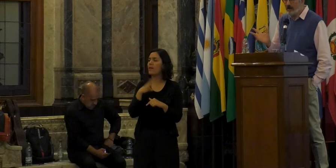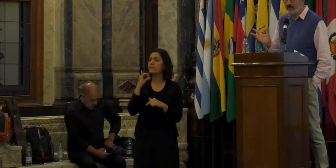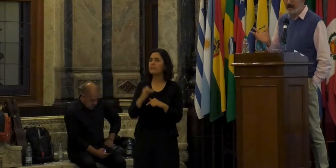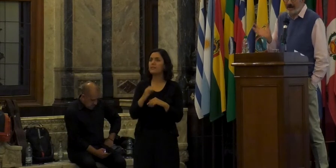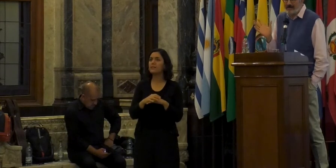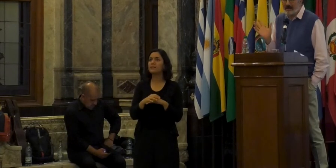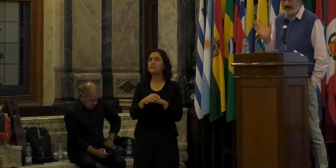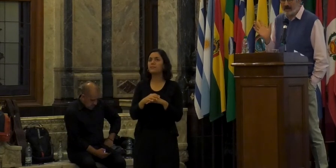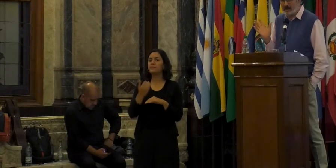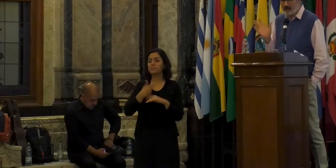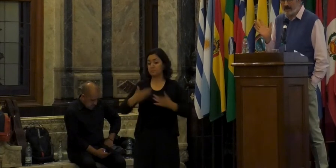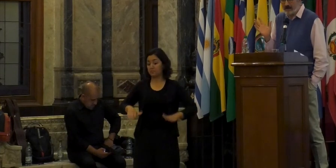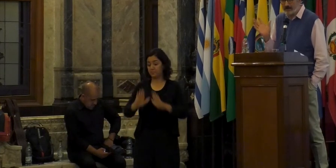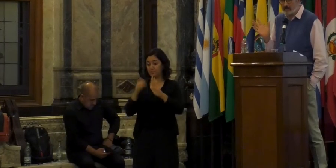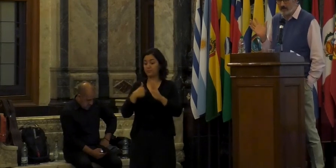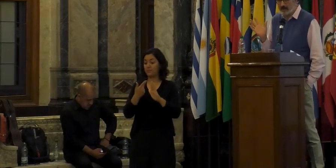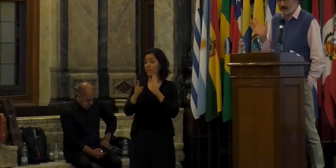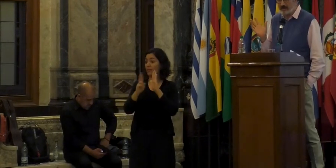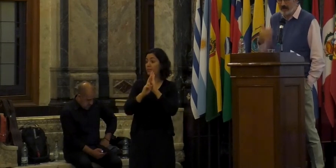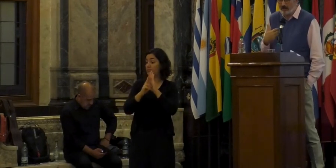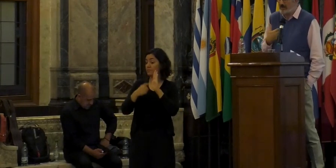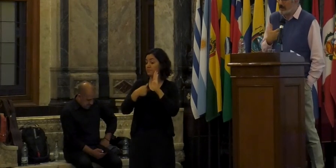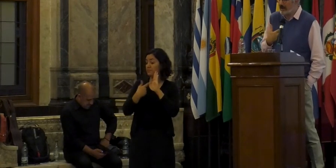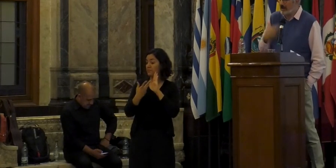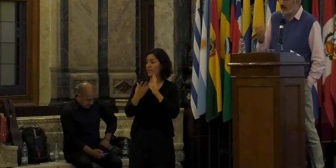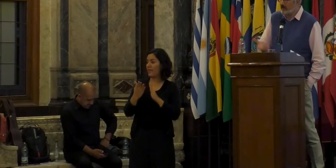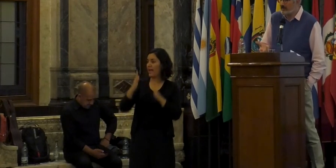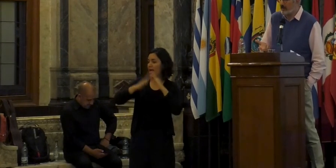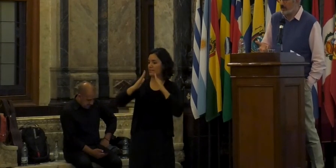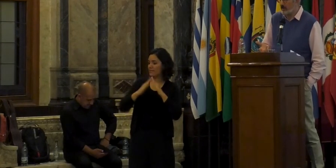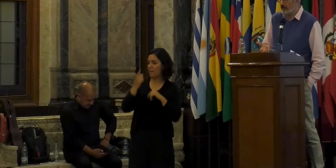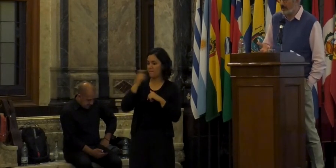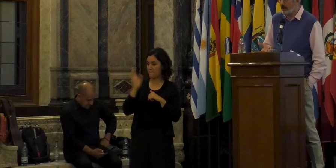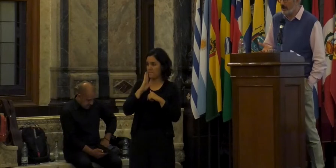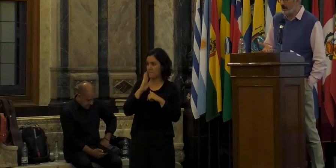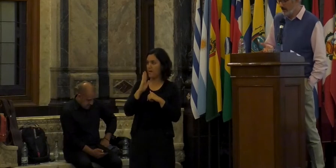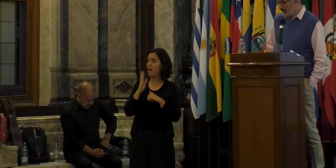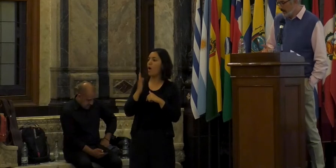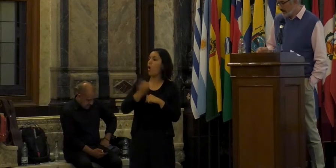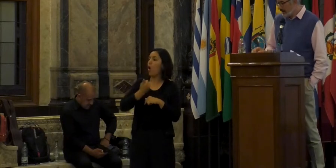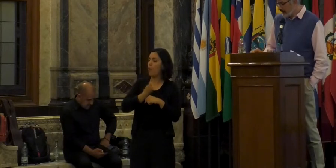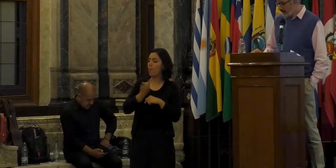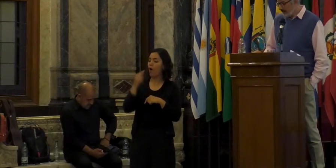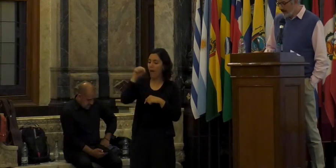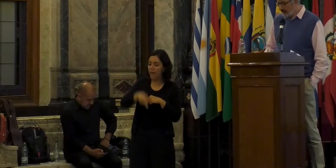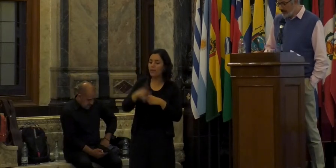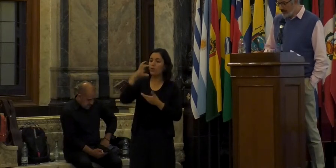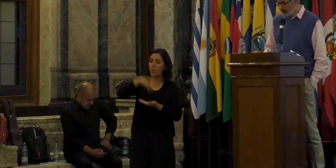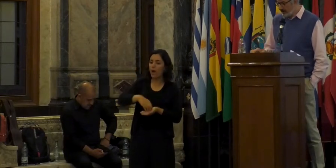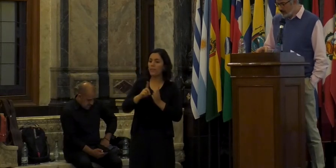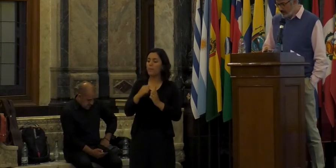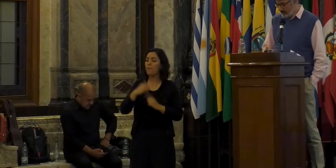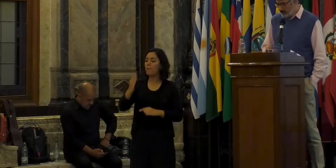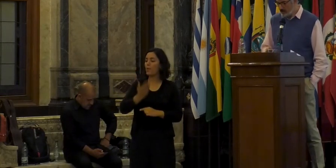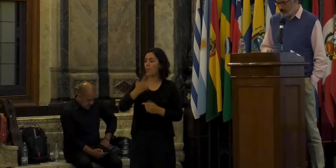elaboración de la casa de referencia, de la casa de los padres y de la posibilidad de crear un espacio propio, ¿eh? Así que, finalmente,